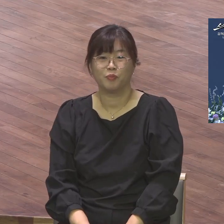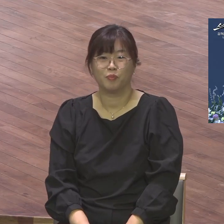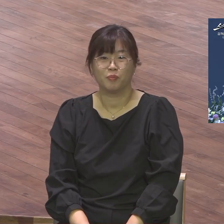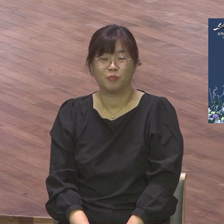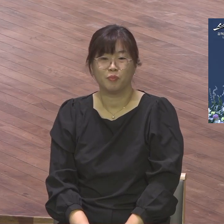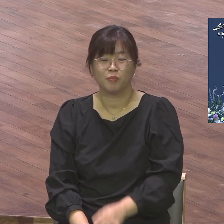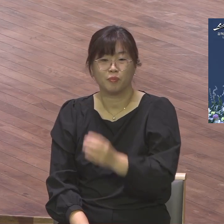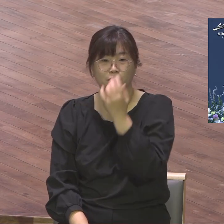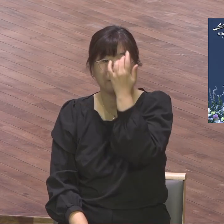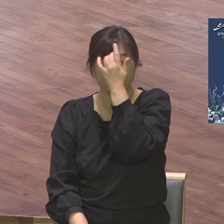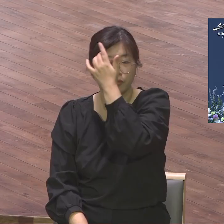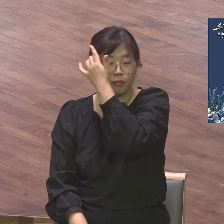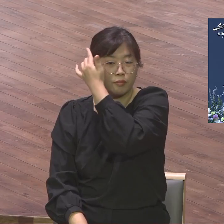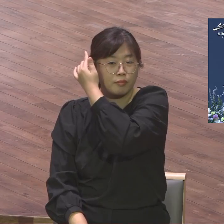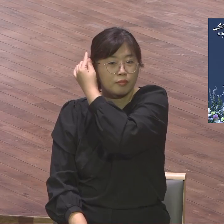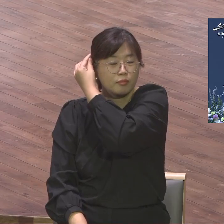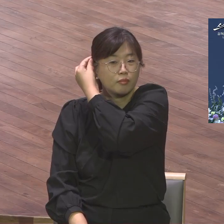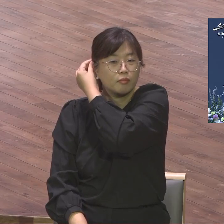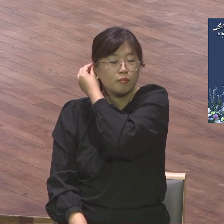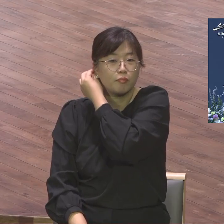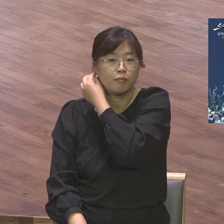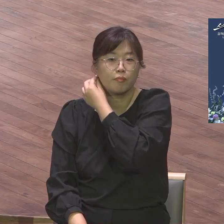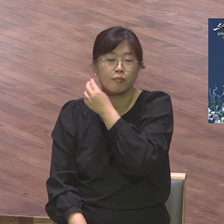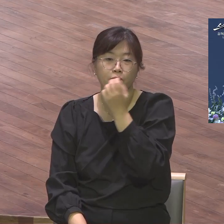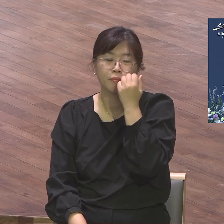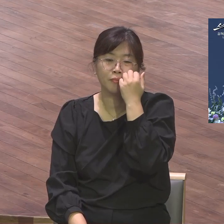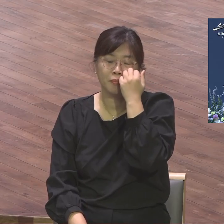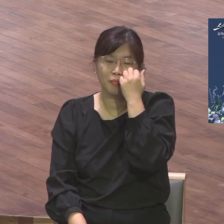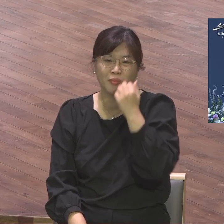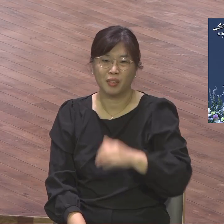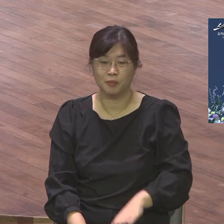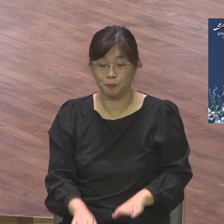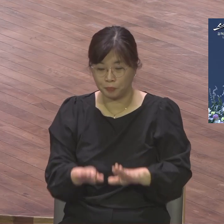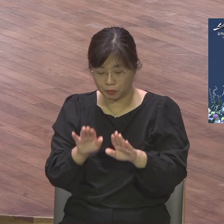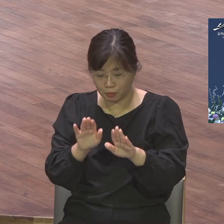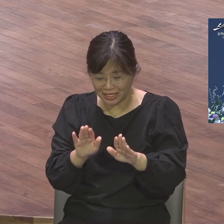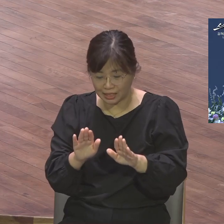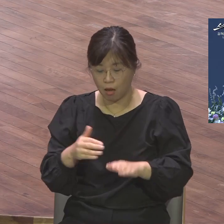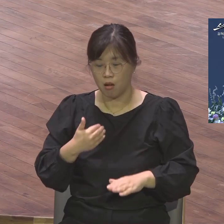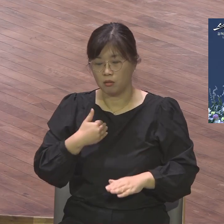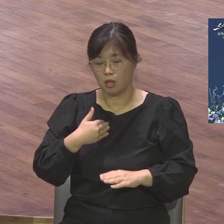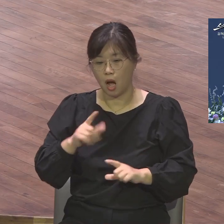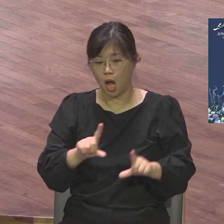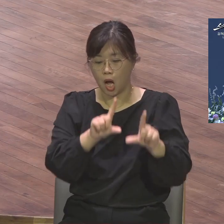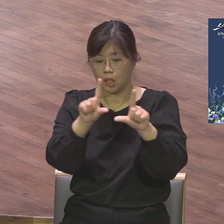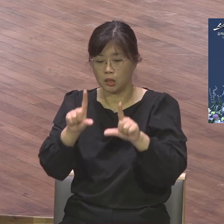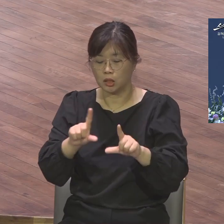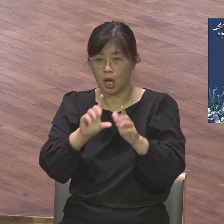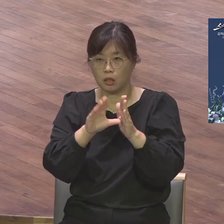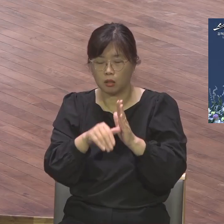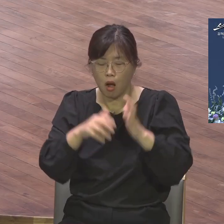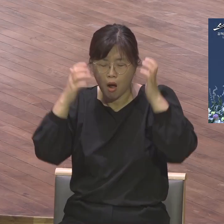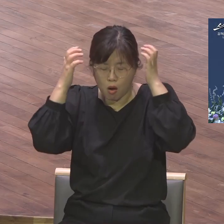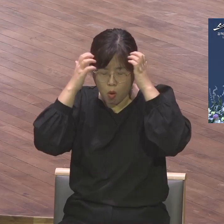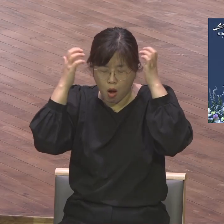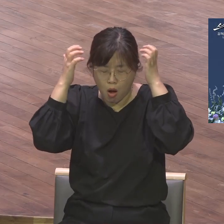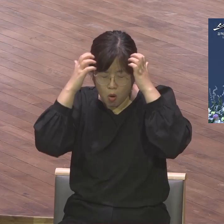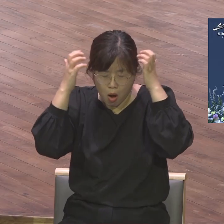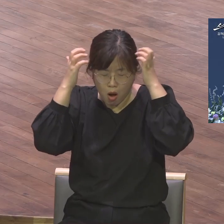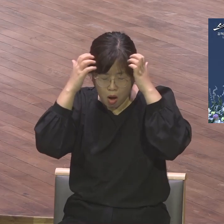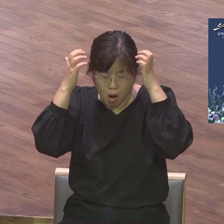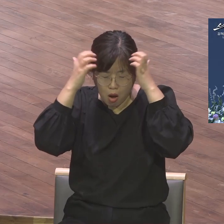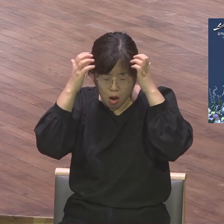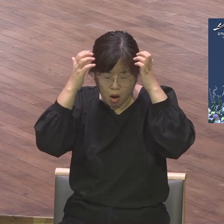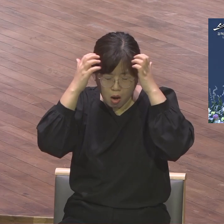그동안에 살아왔던 모든 것이 뭐요? 이 노예 생활, 포로 생활이었는데 하나님 종이되게 하셨다. 과정이죠,